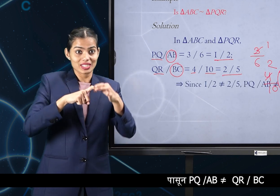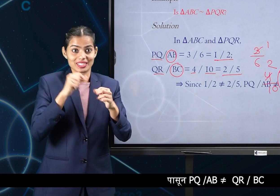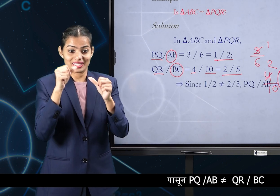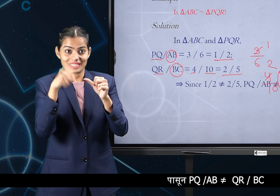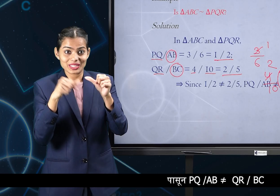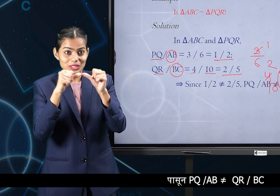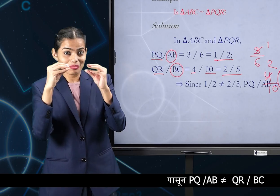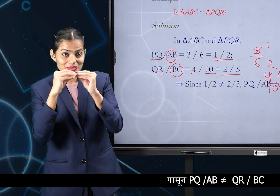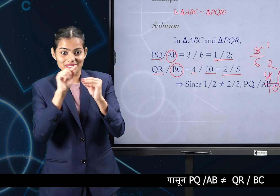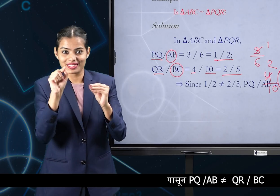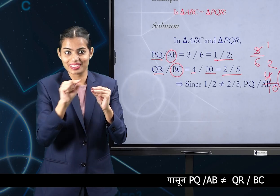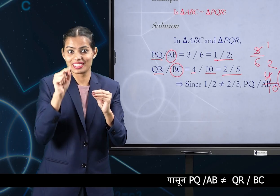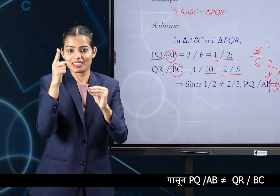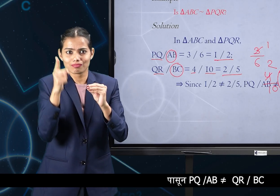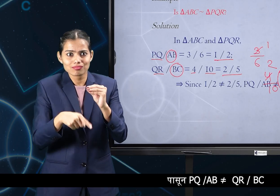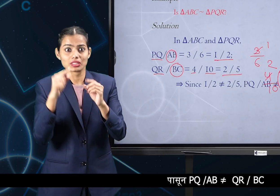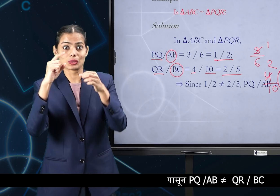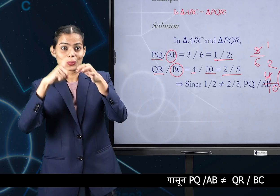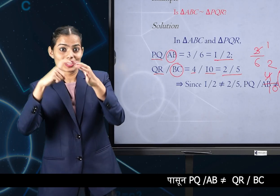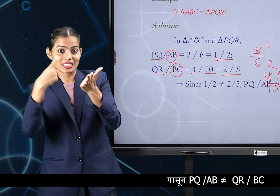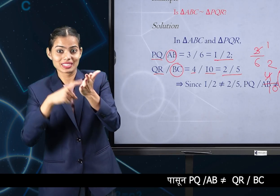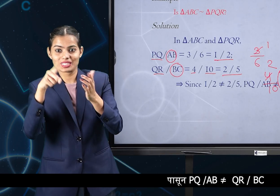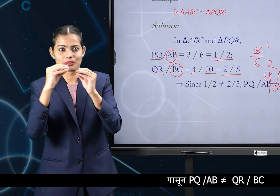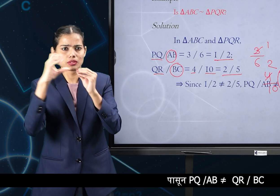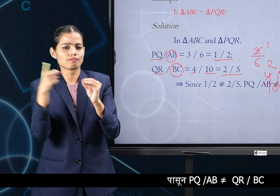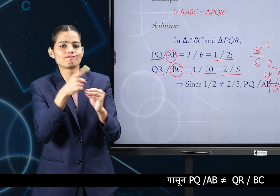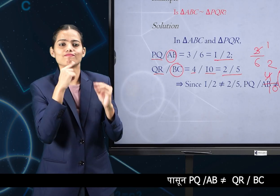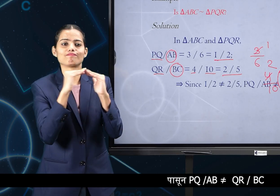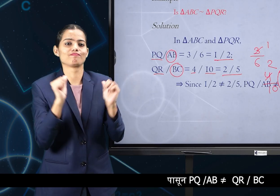पासून PQ by AB QR by BC